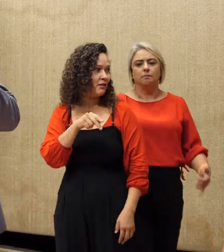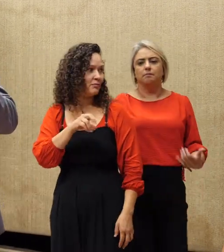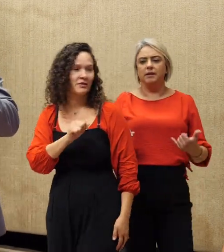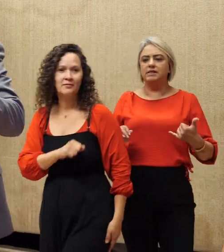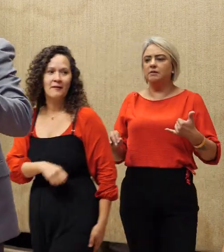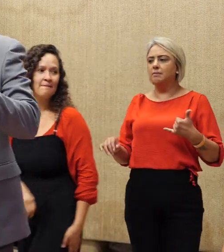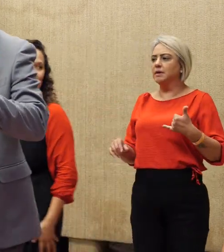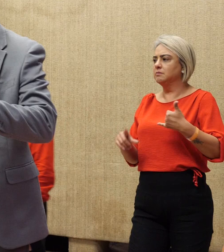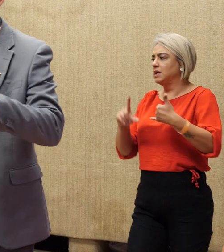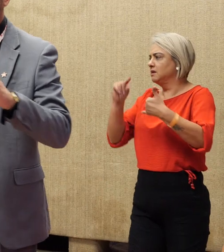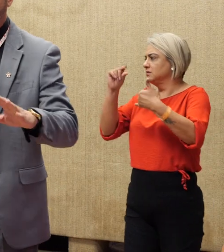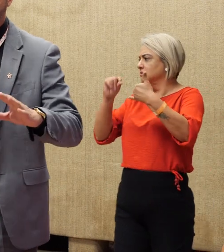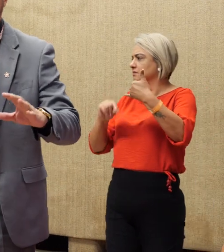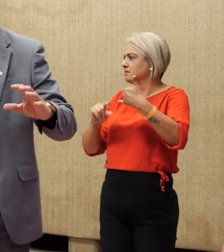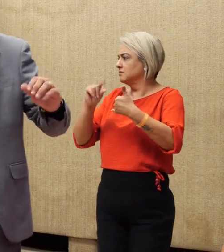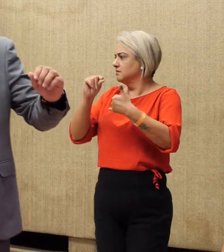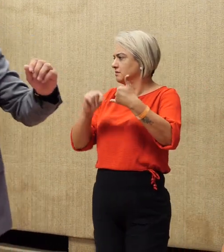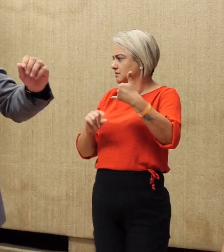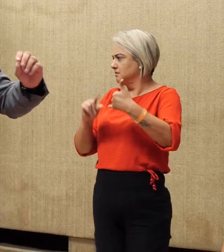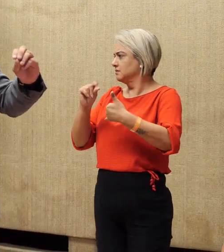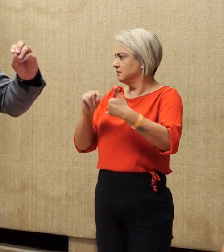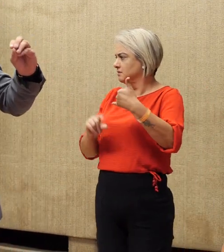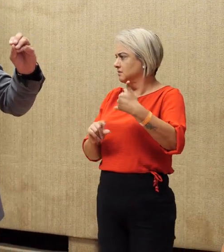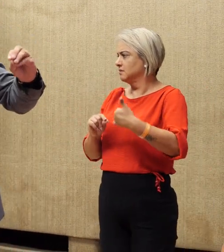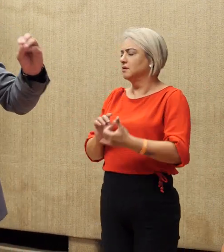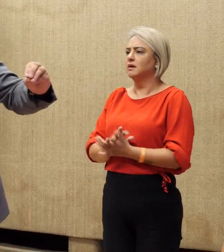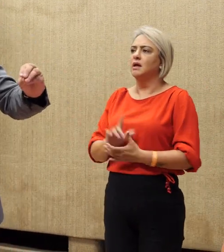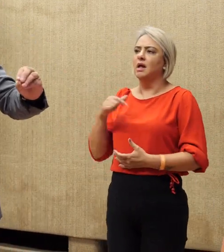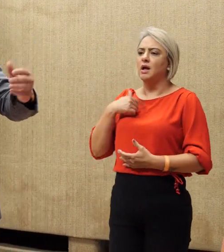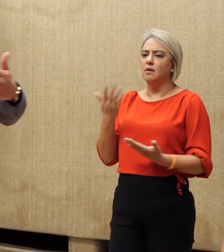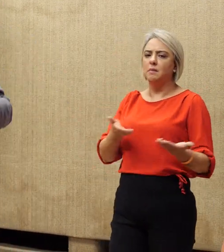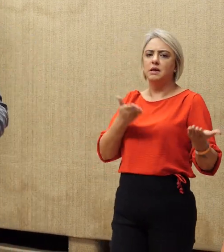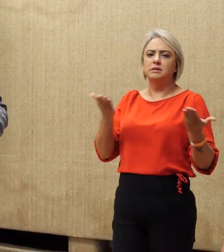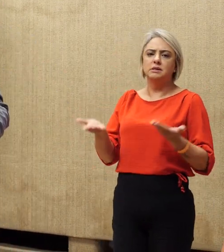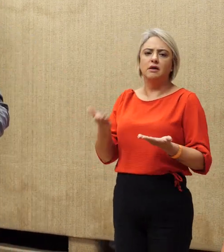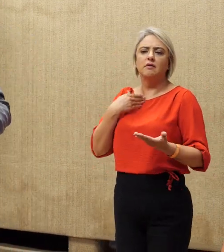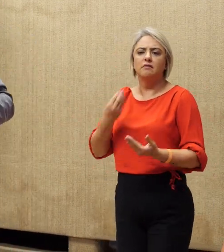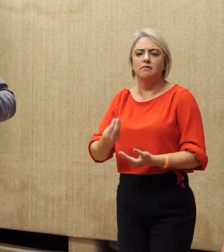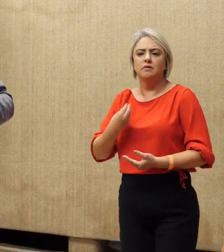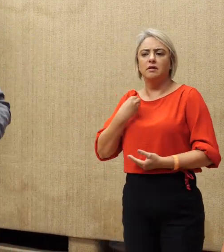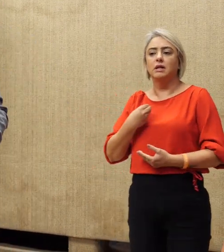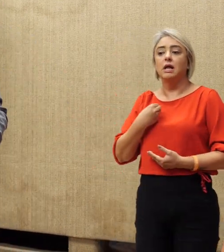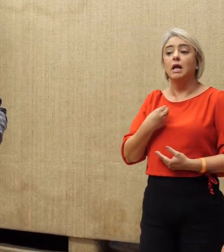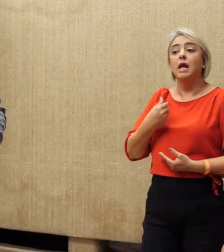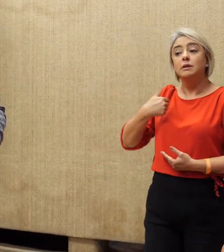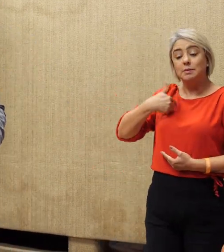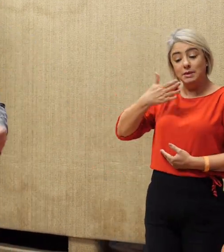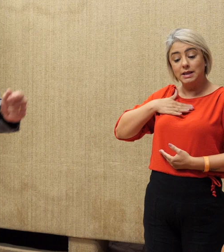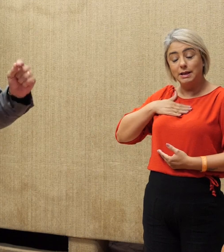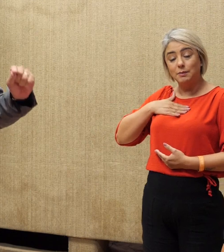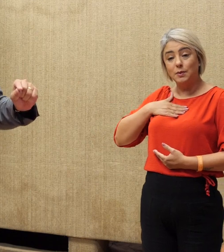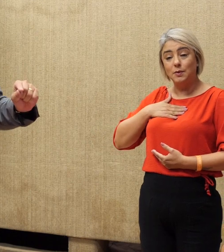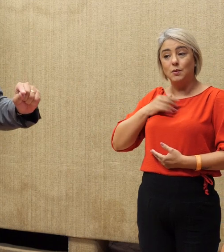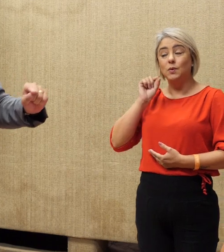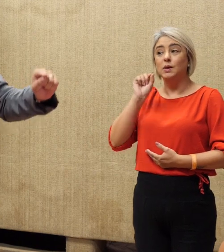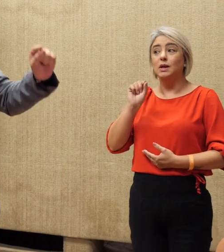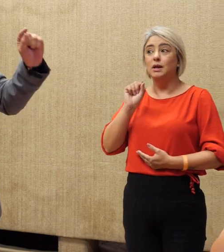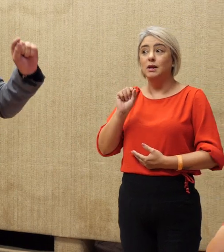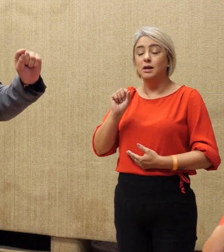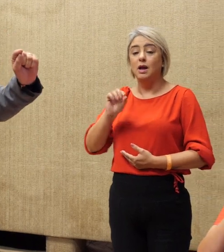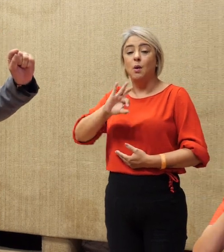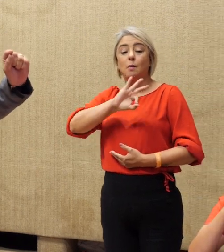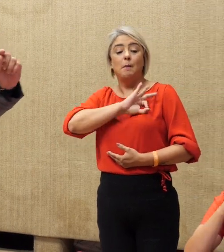eu queria deixar registrado 2 pontos fundamentais. Eu passei e vivenciei na pele o que é